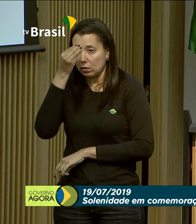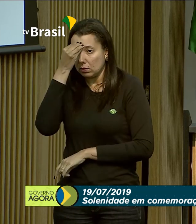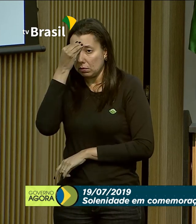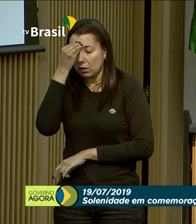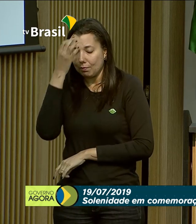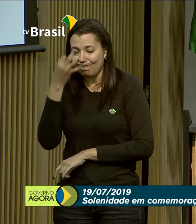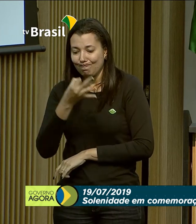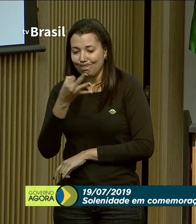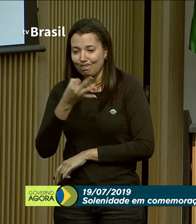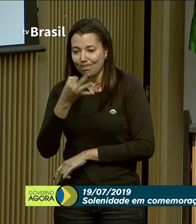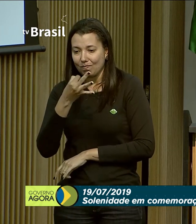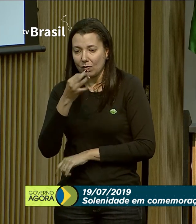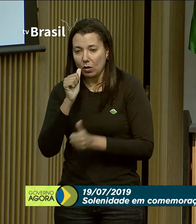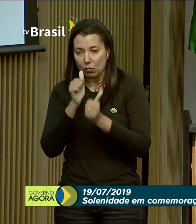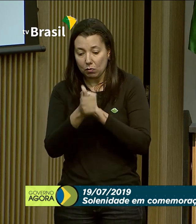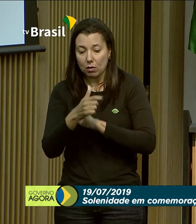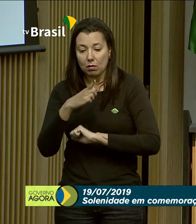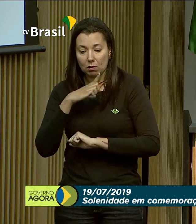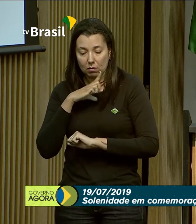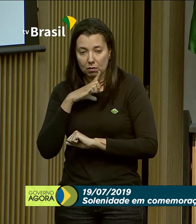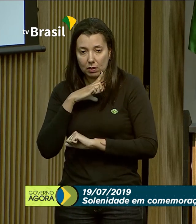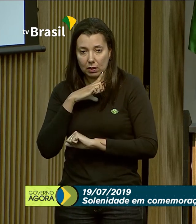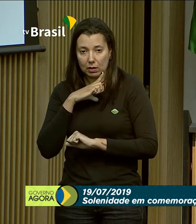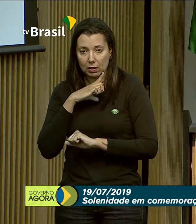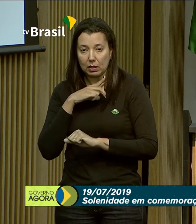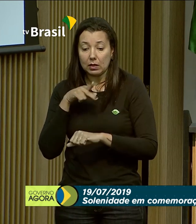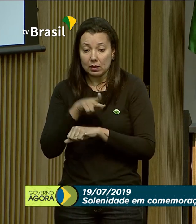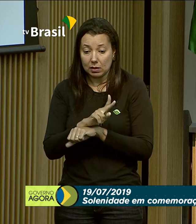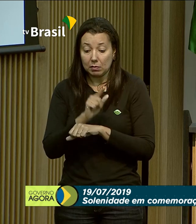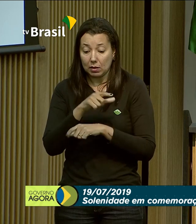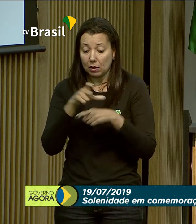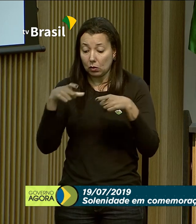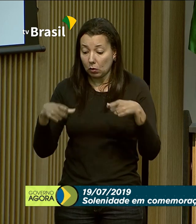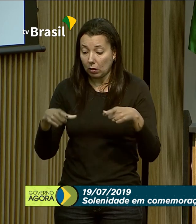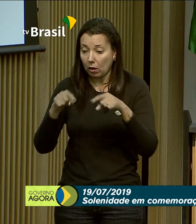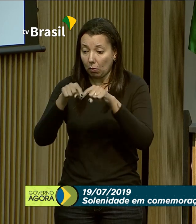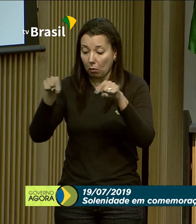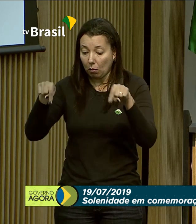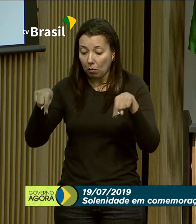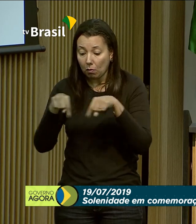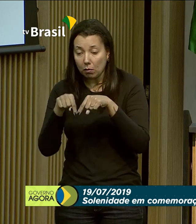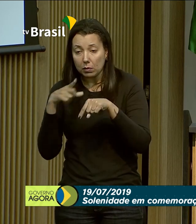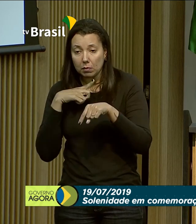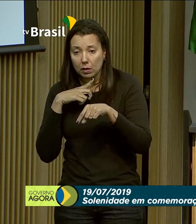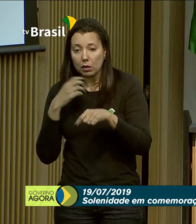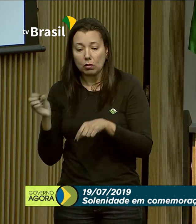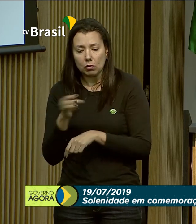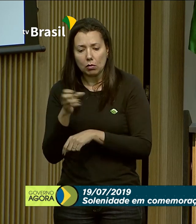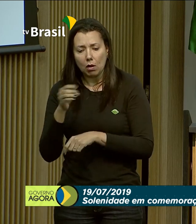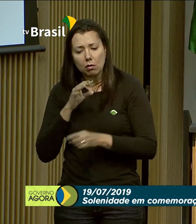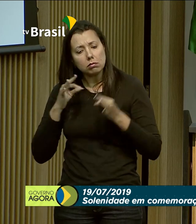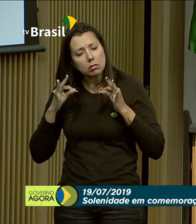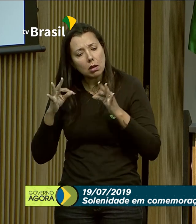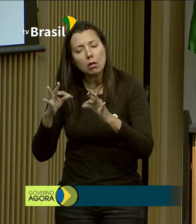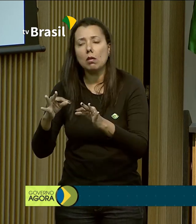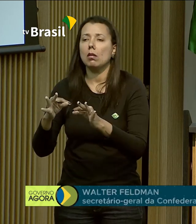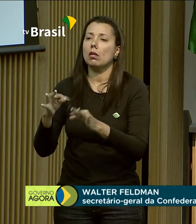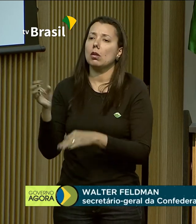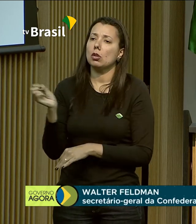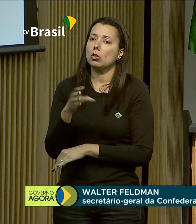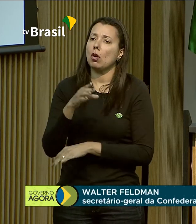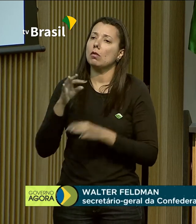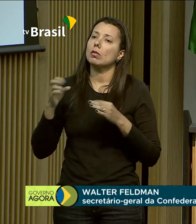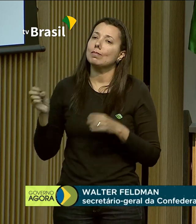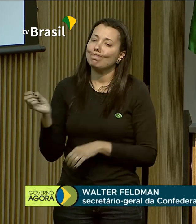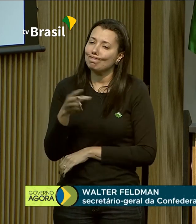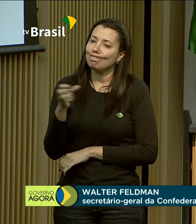do aperfeiçoamento que o futebol tem tido dentro do campo, incorporando novas tecnologias, incorporando